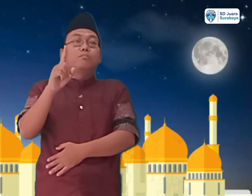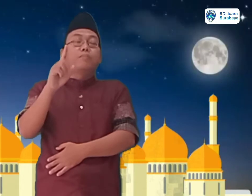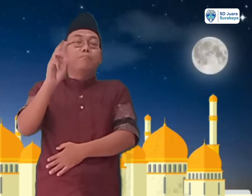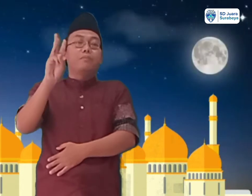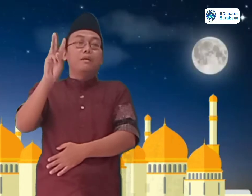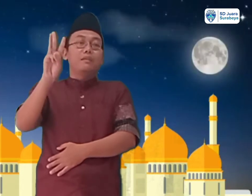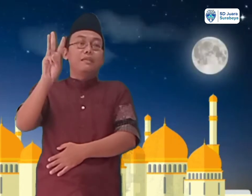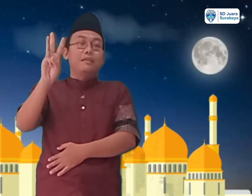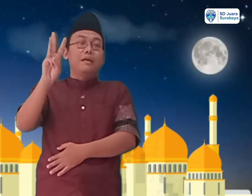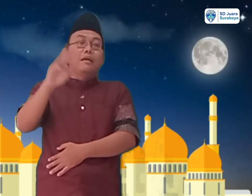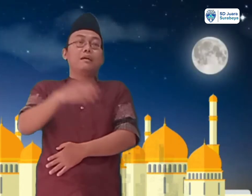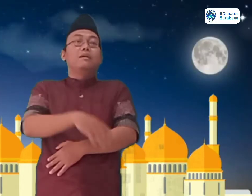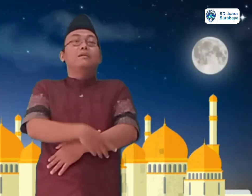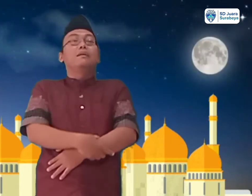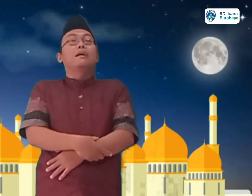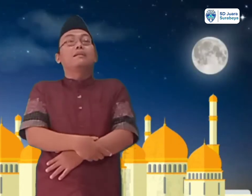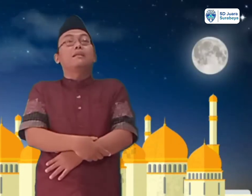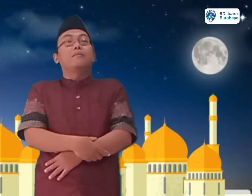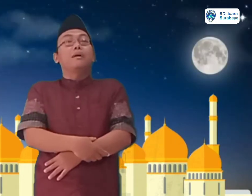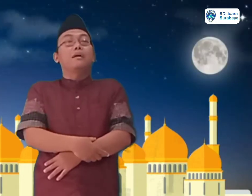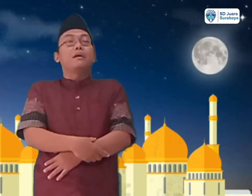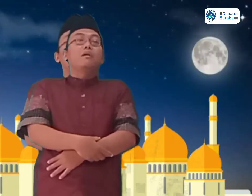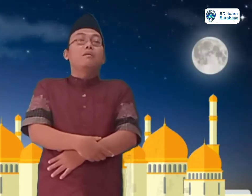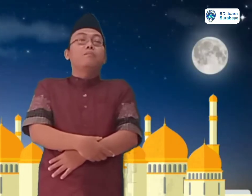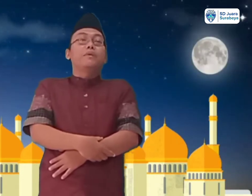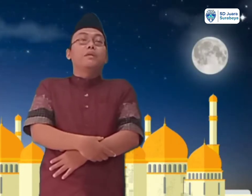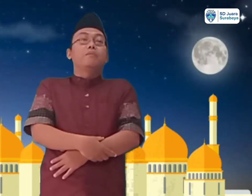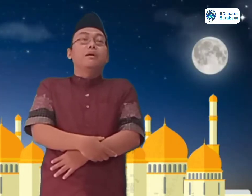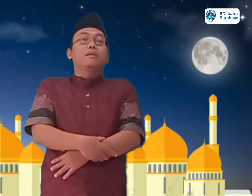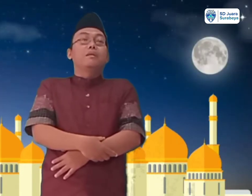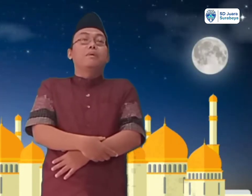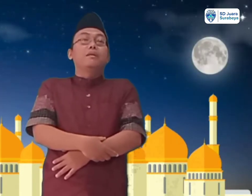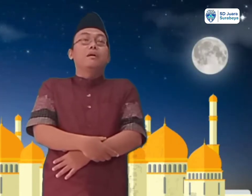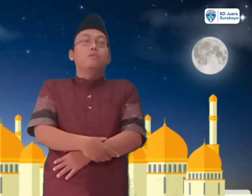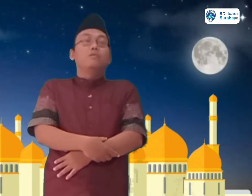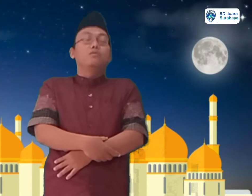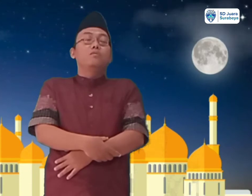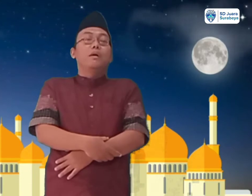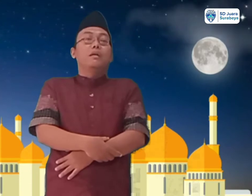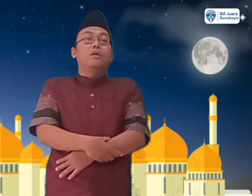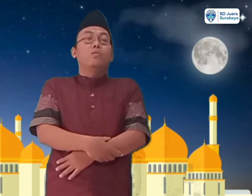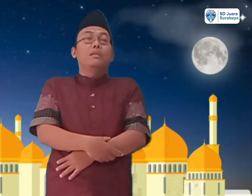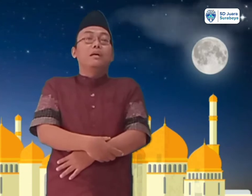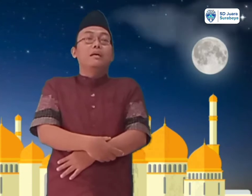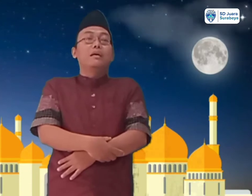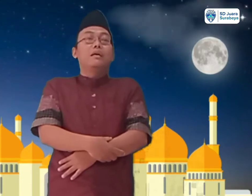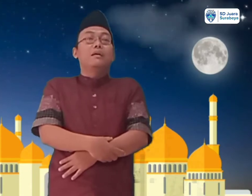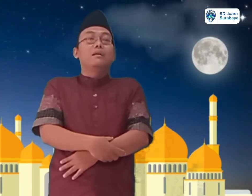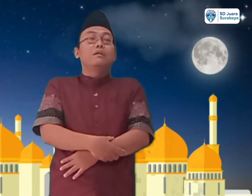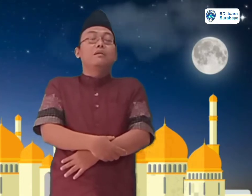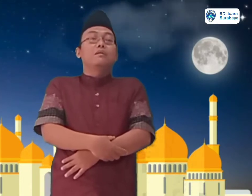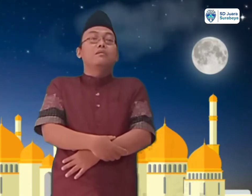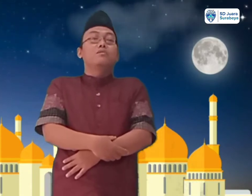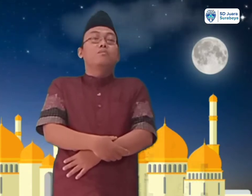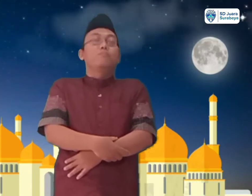bab ketiga dengan tema beriman kepada Allah subhanahu wa ta'ala,